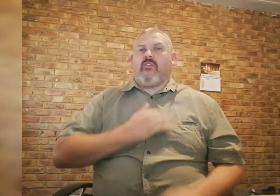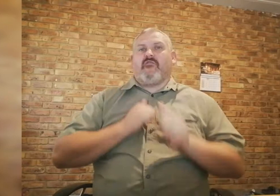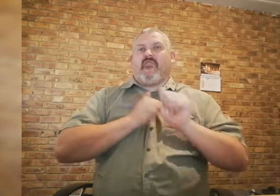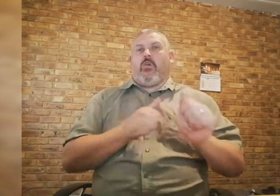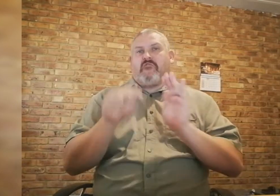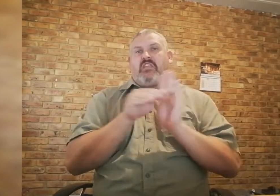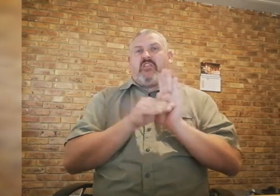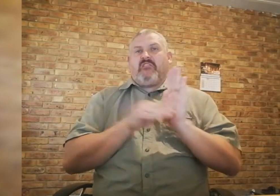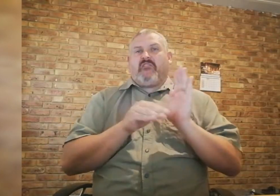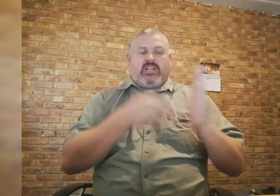van